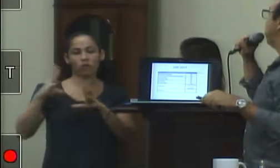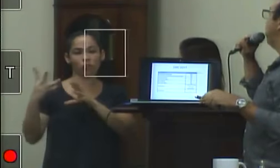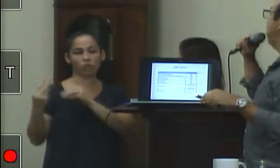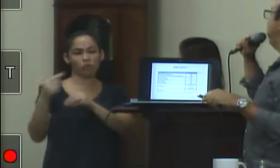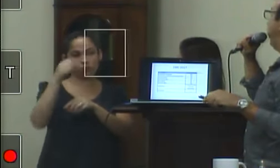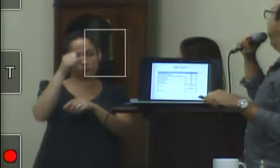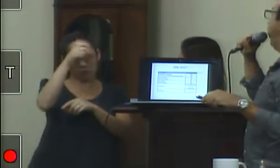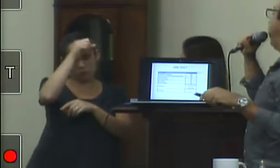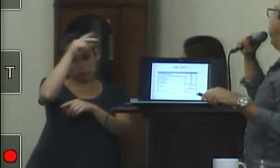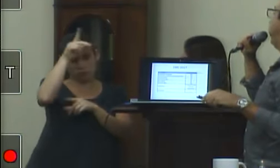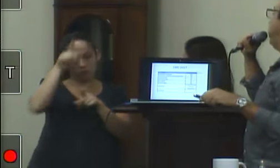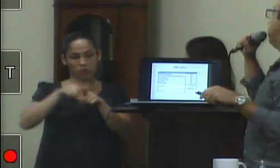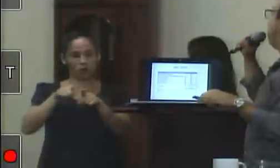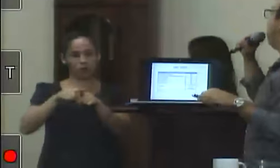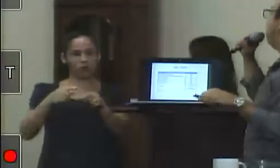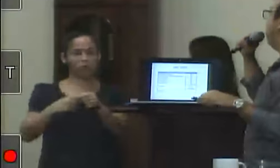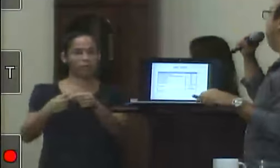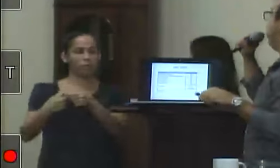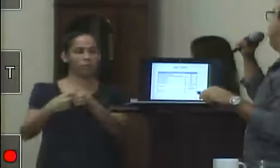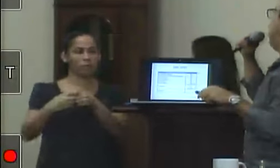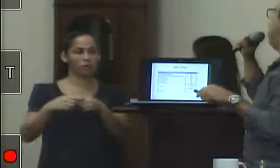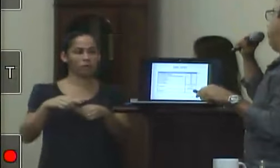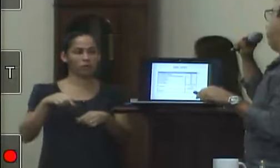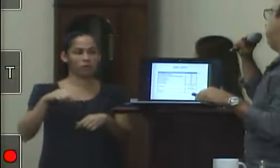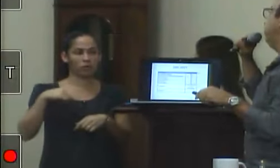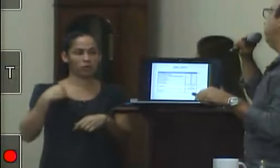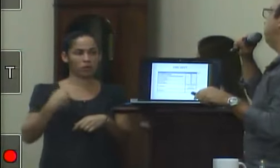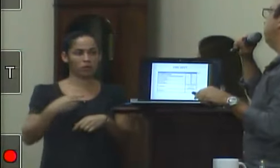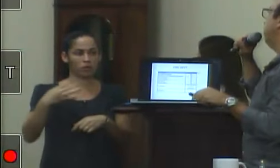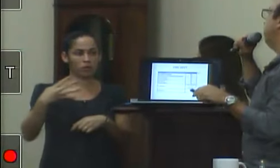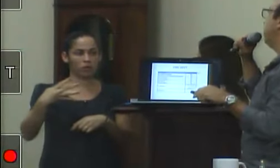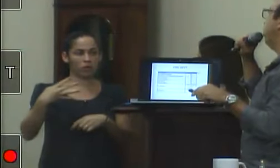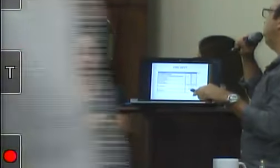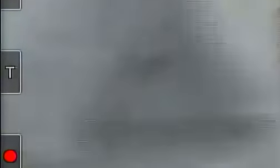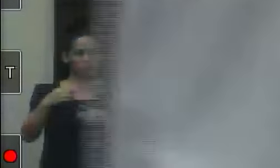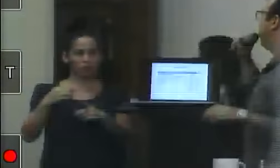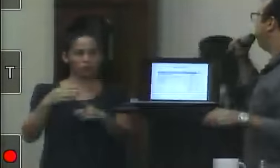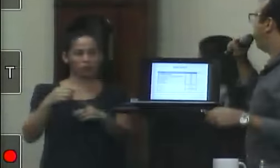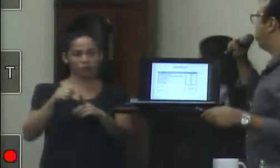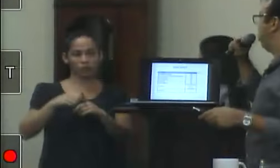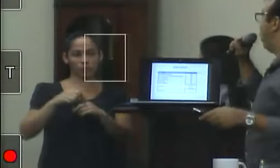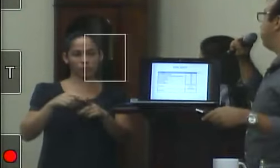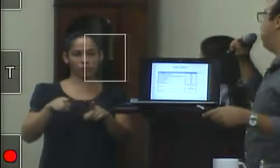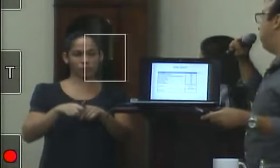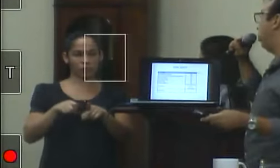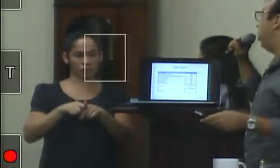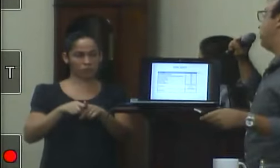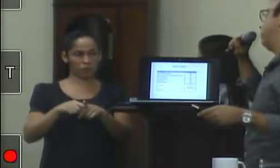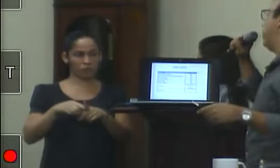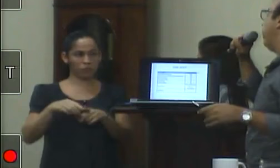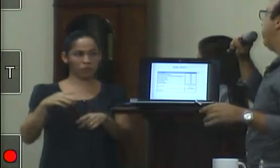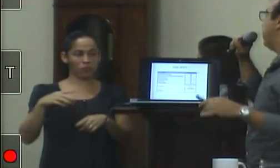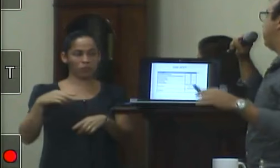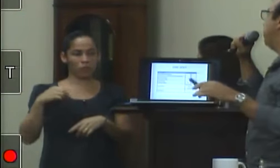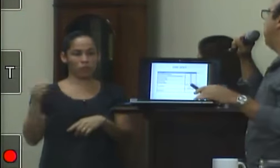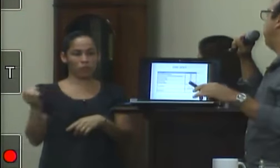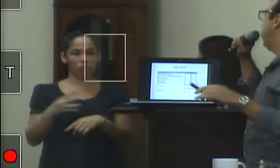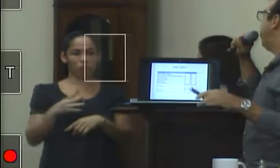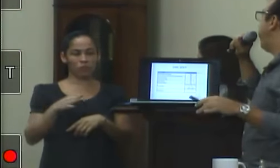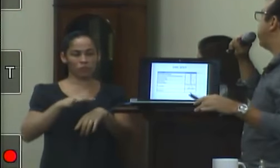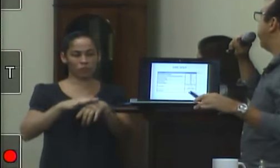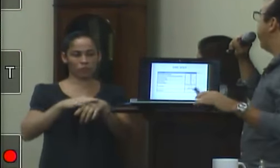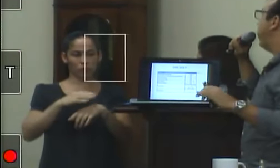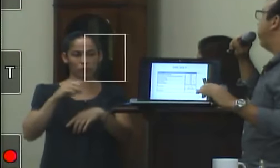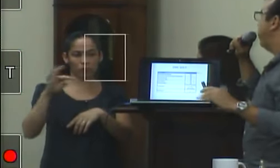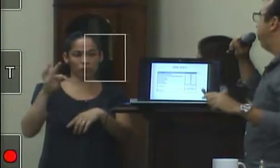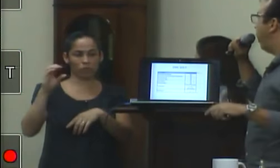tivemos nesse quadrimestre um número de casos novos de tuberculose acima da